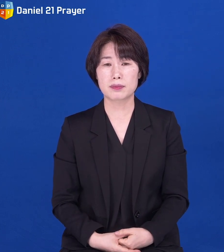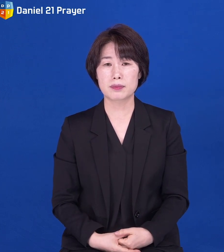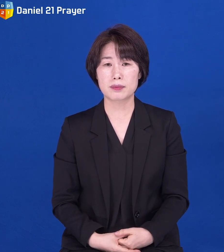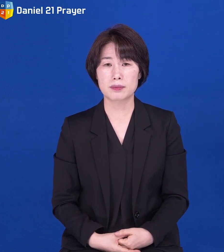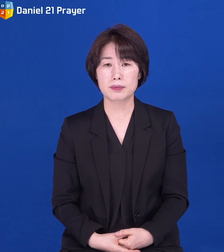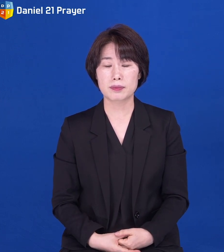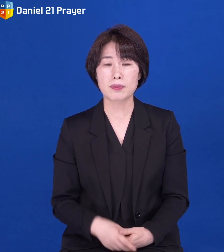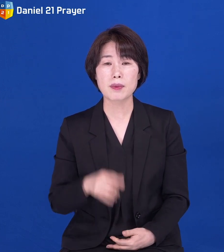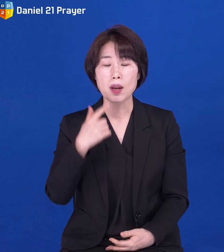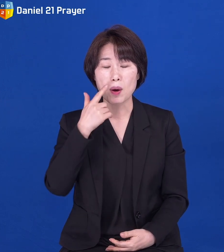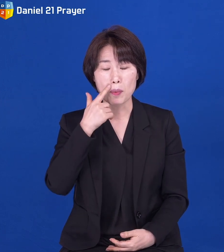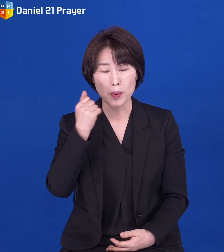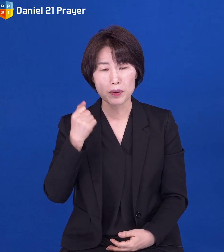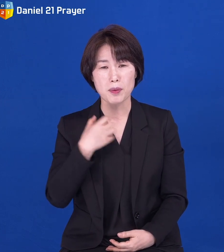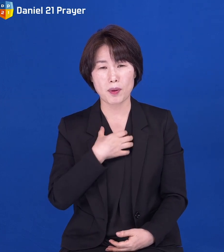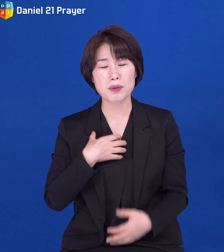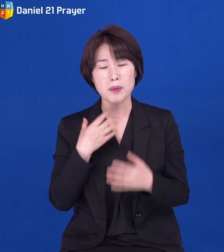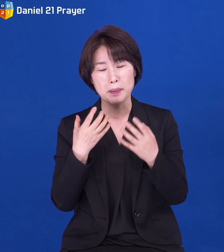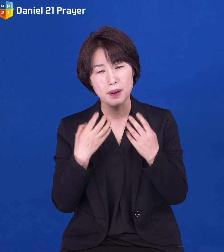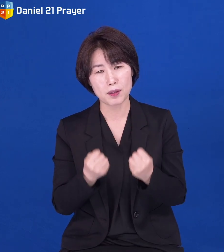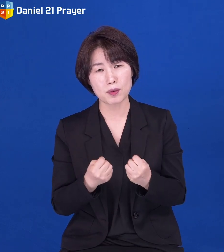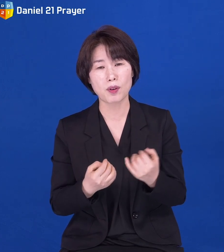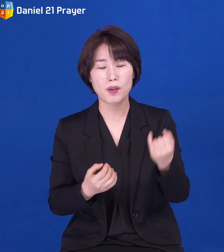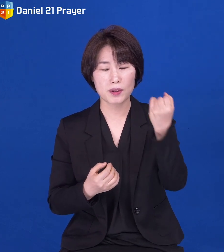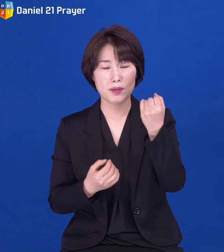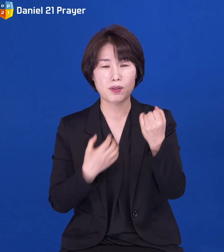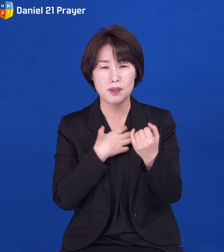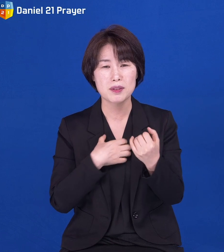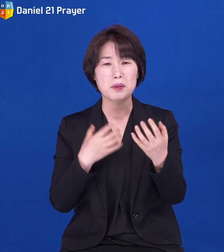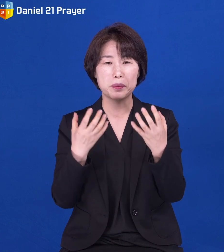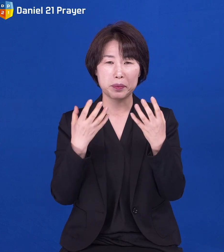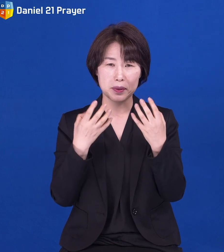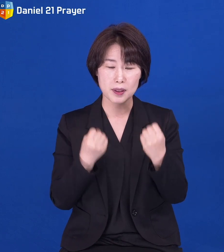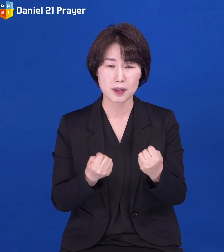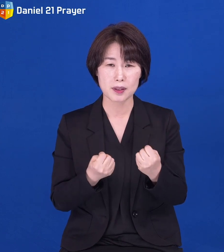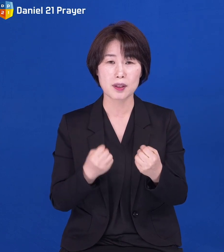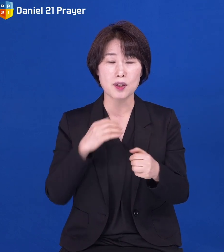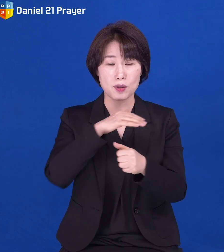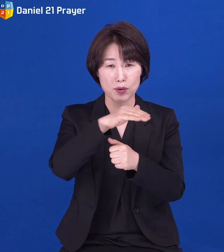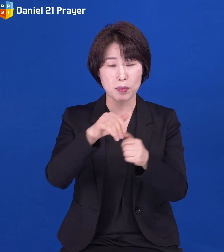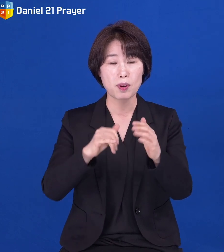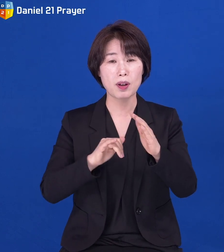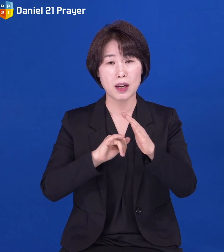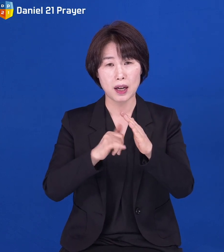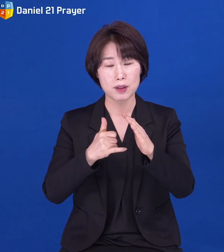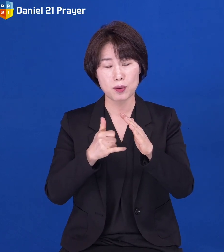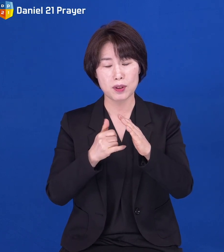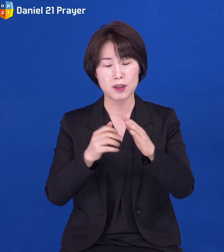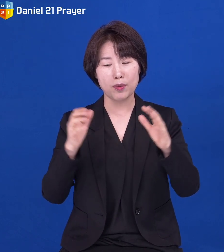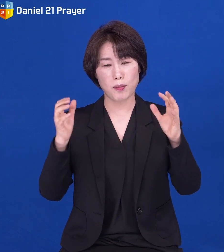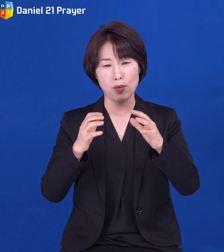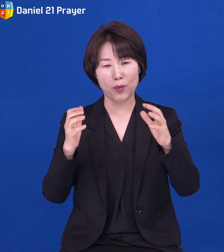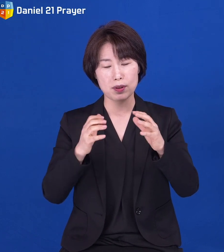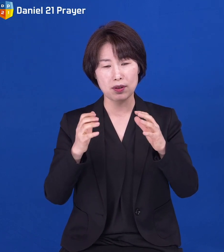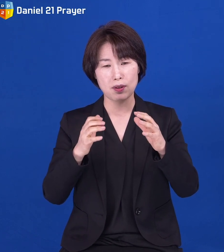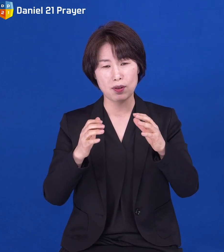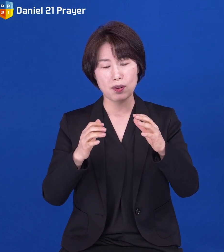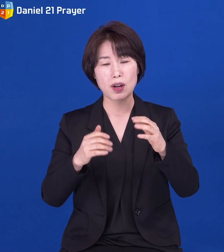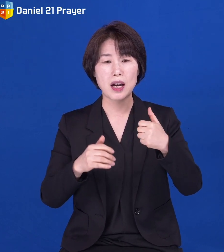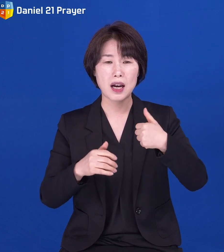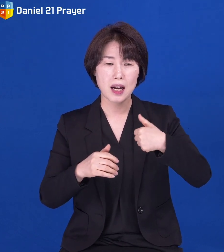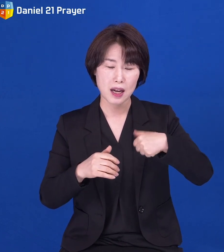저희 언니도 걱정해서 항상 주변 우리 식구들 때문에 운 적이 굉장히 많아요. 그러니까 엄마는